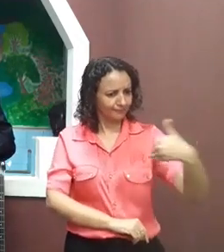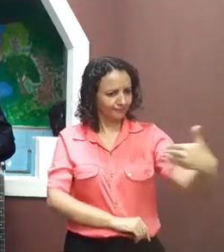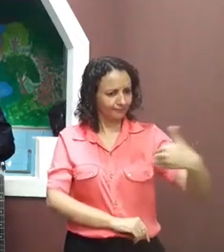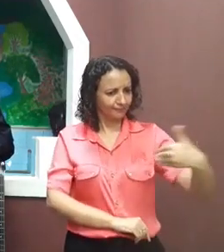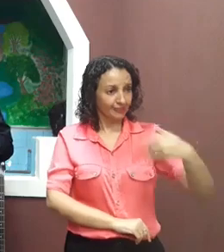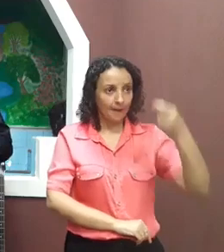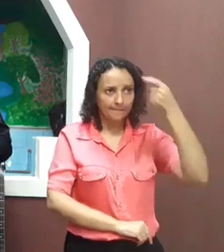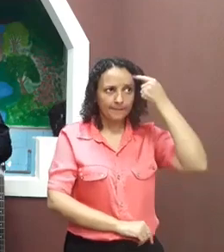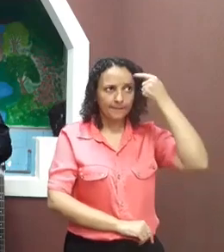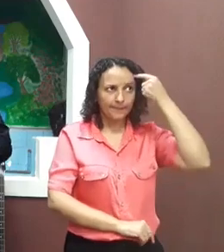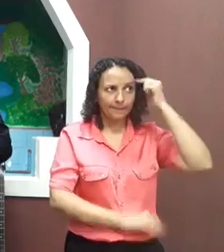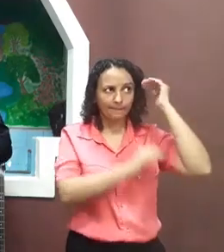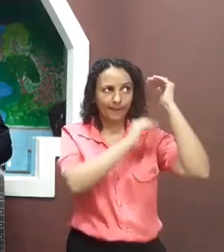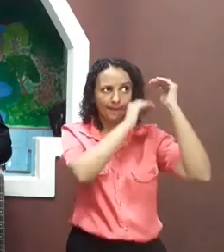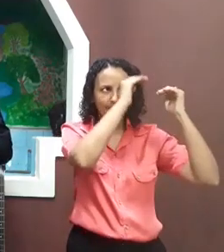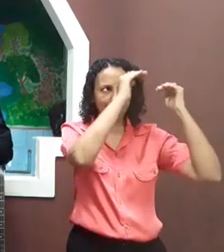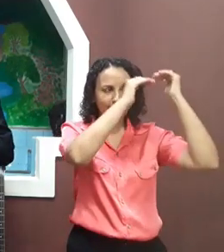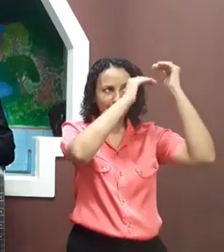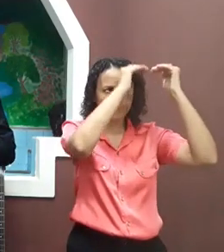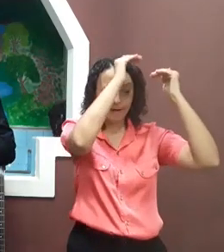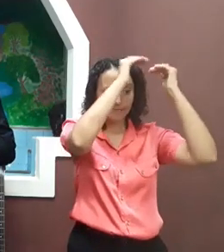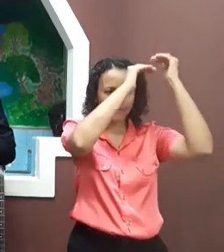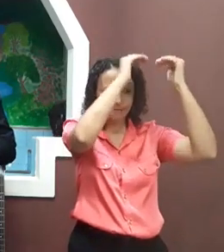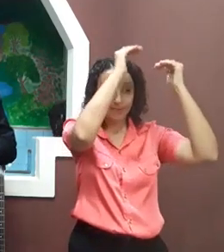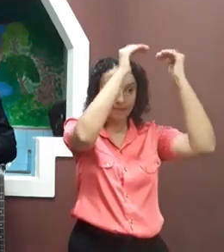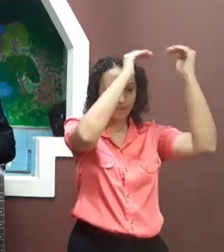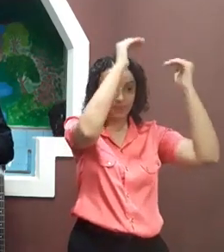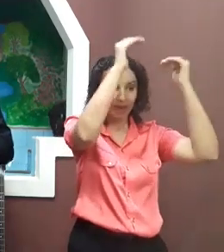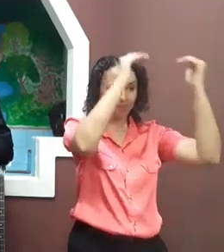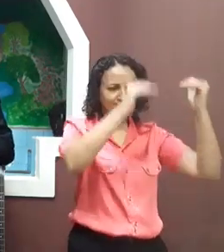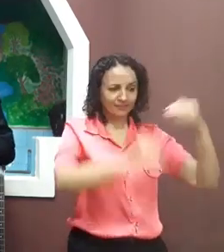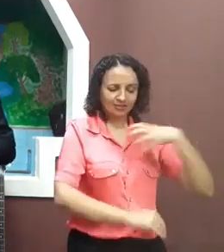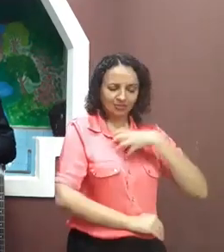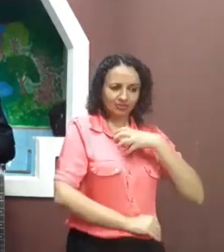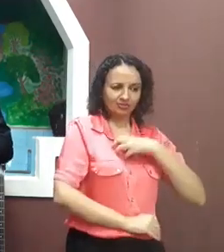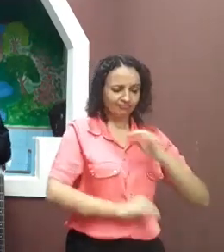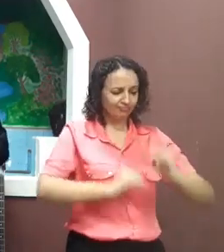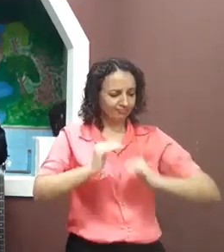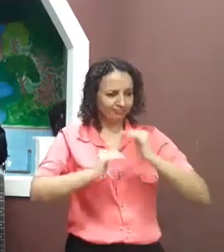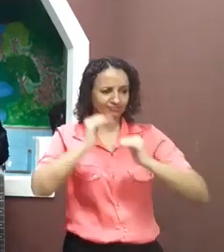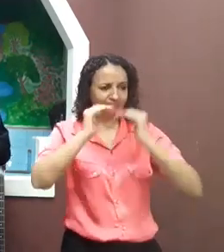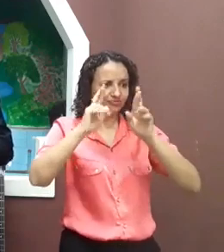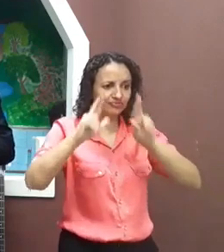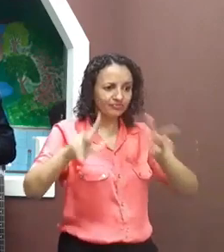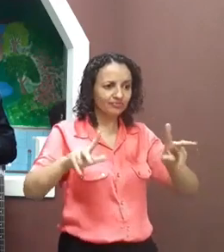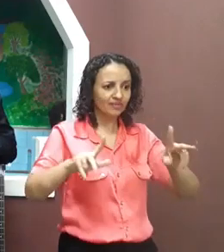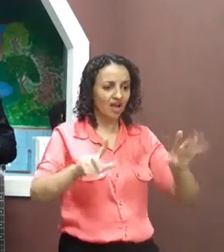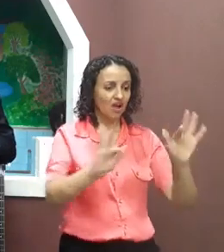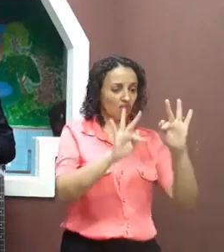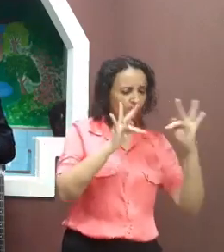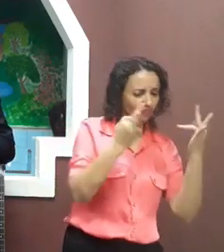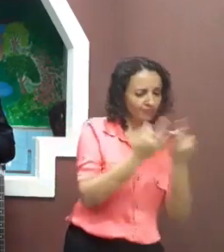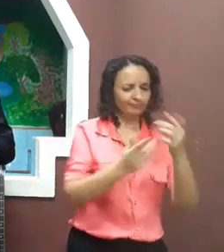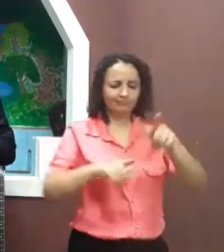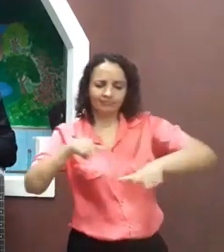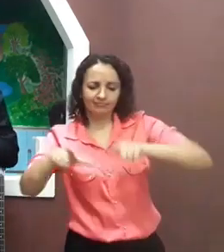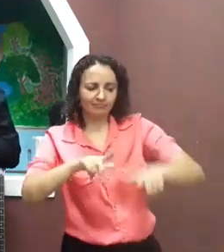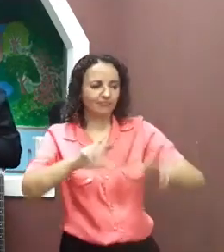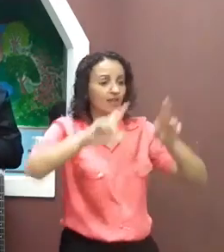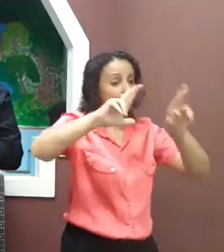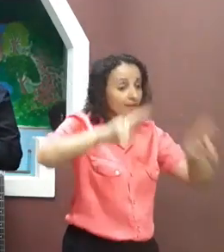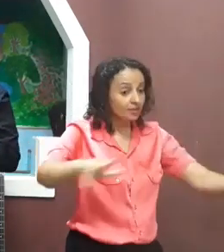A convivência da igreja não há nenhum outro lugar similar. Não há um serviço, não há nem na própria família. Não estou